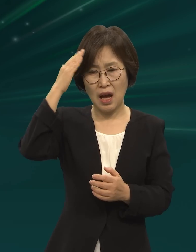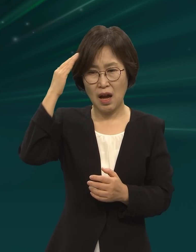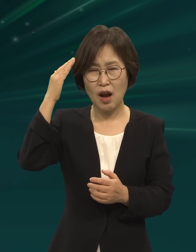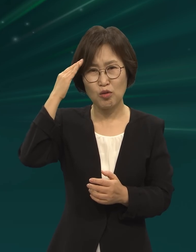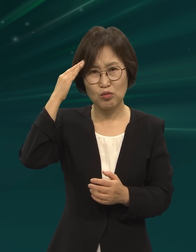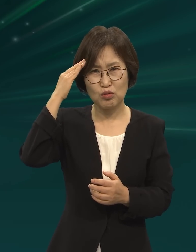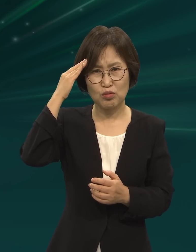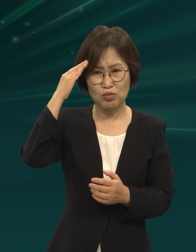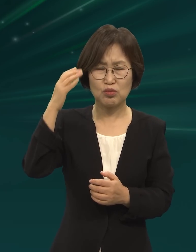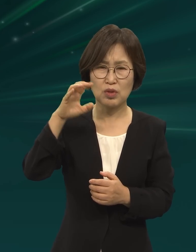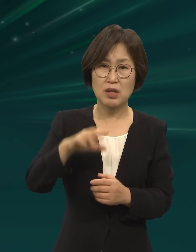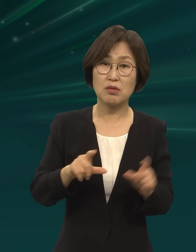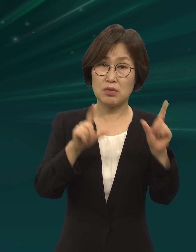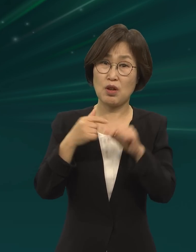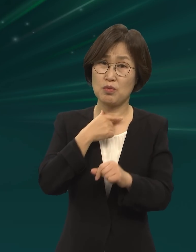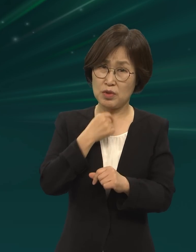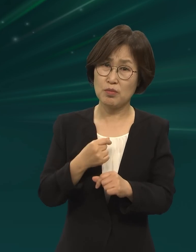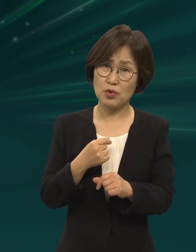한국에서 살고 싶습니다.